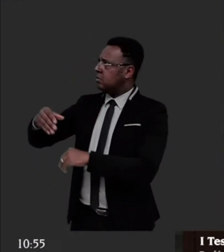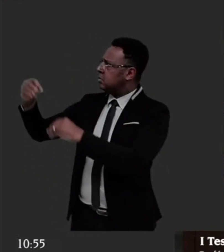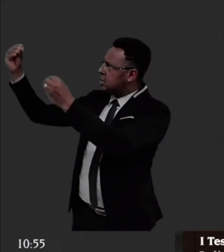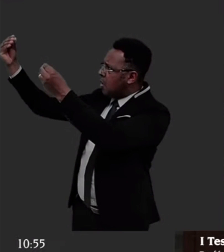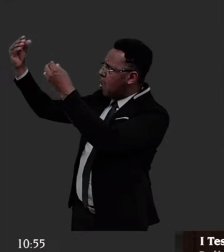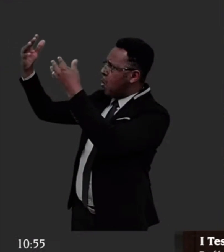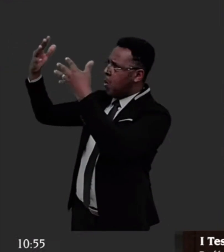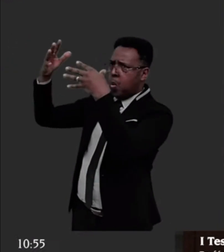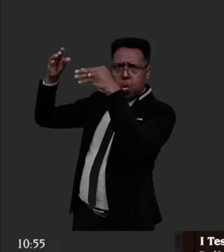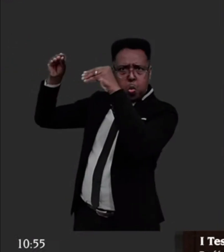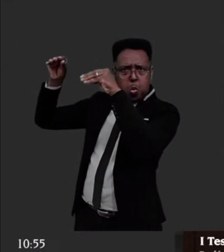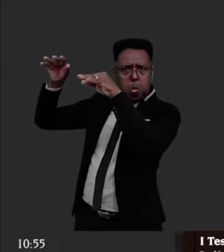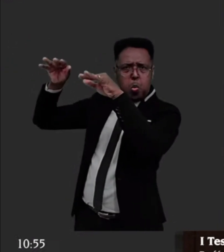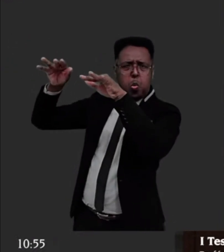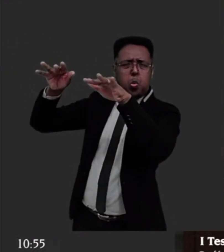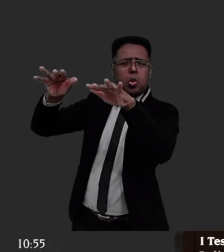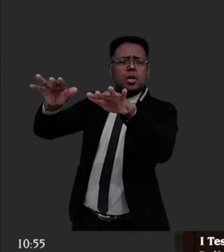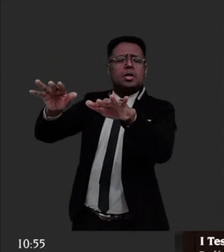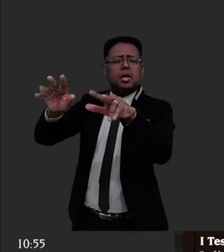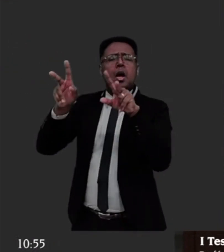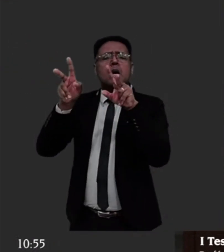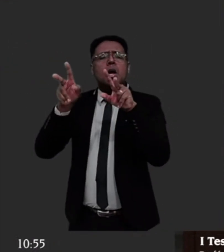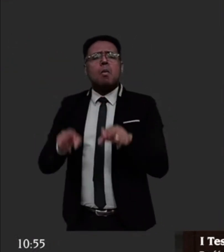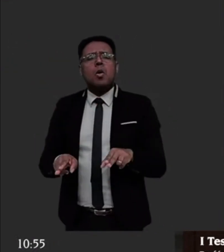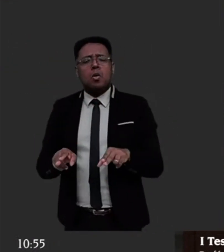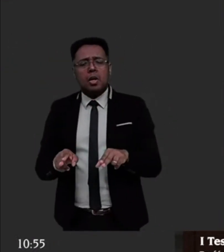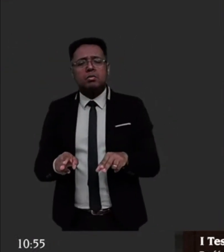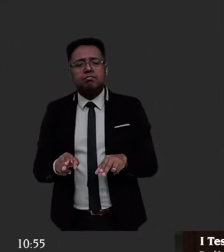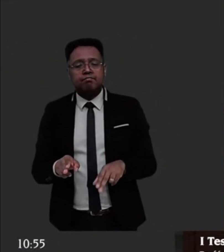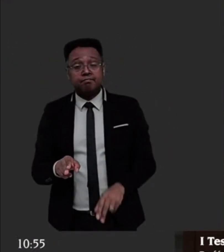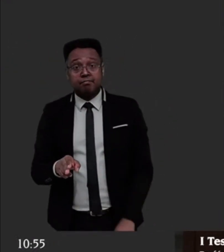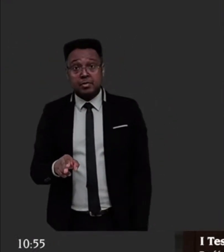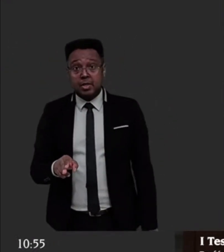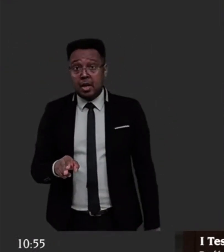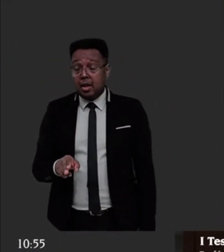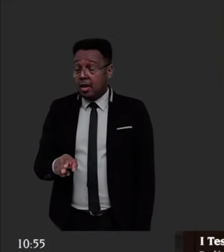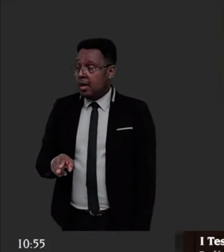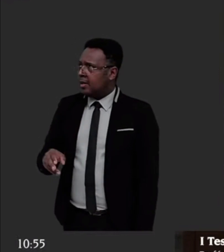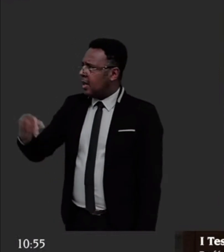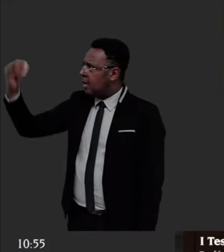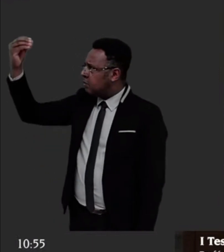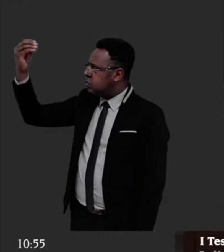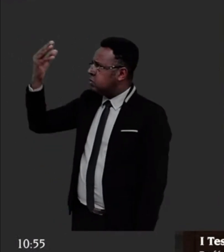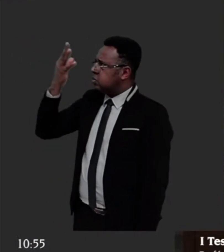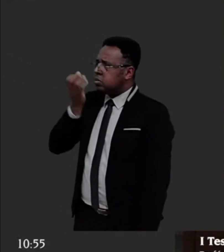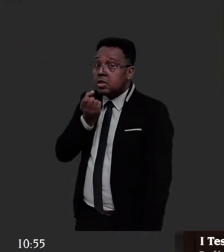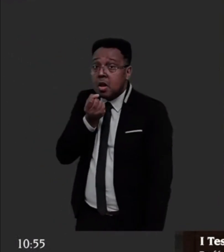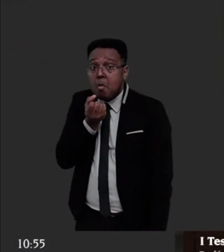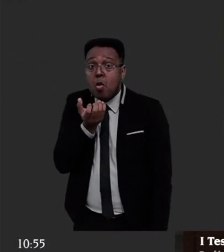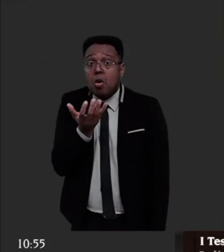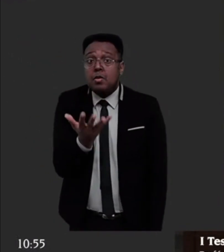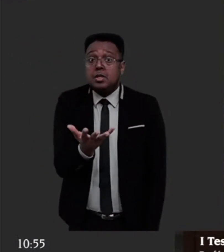graça de Deus, como na profecia do envio de Jesus Cristo, dizia assim: a graça